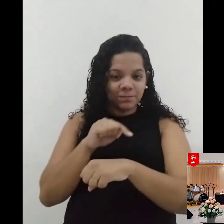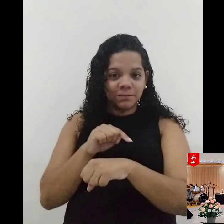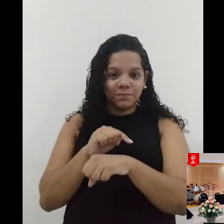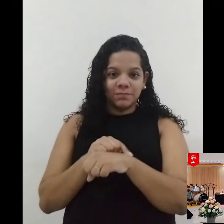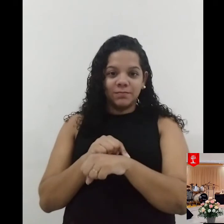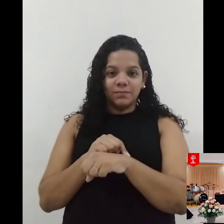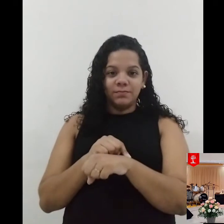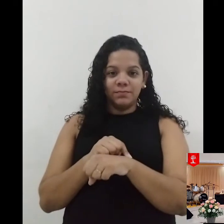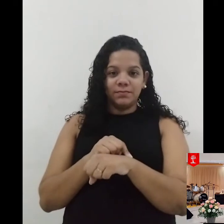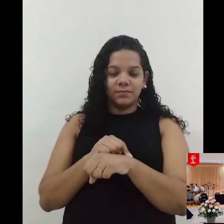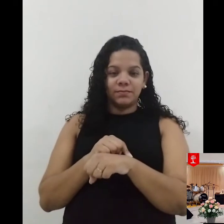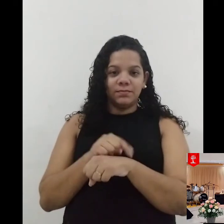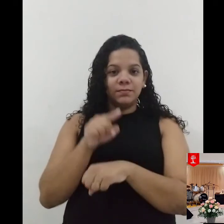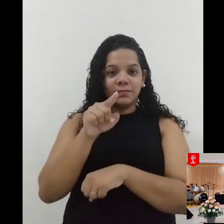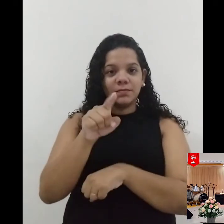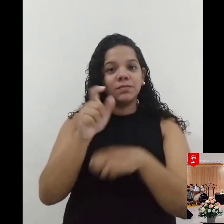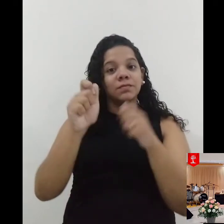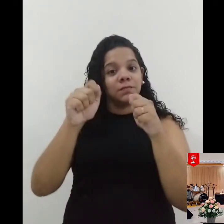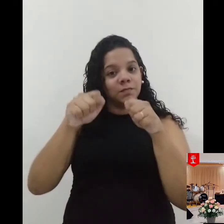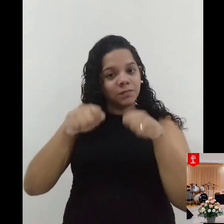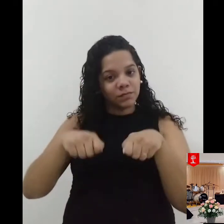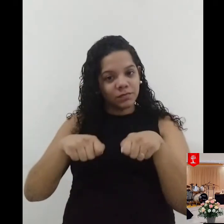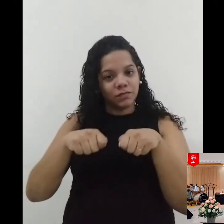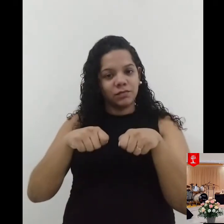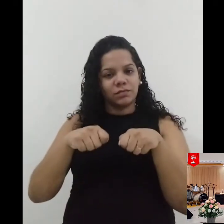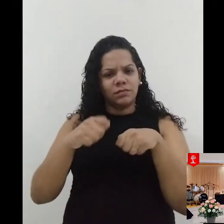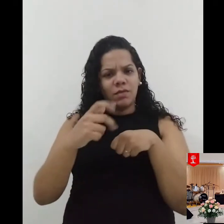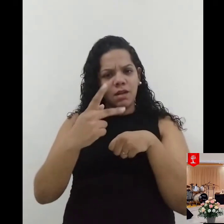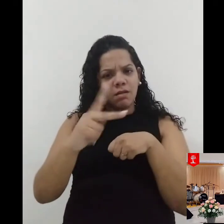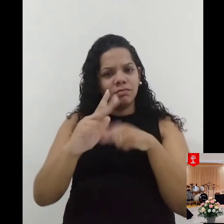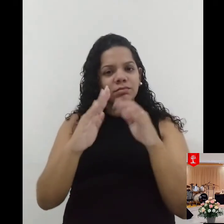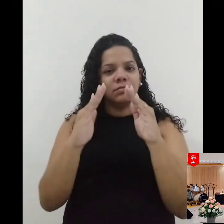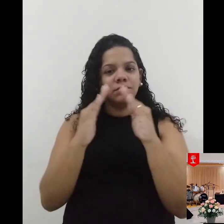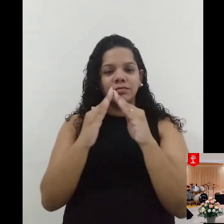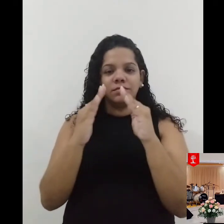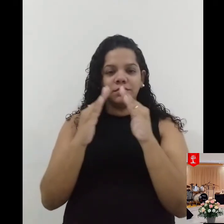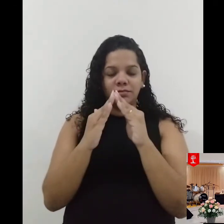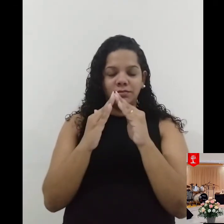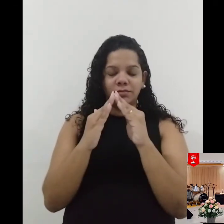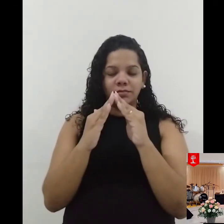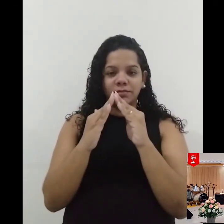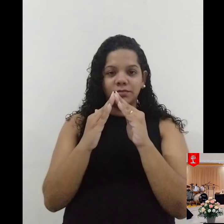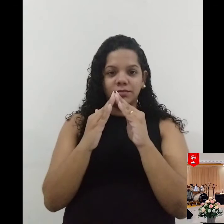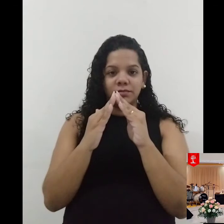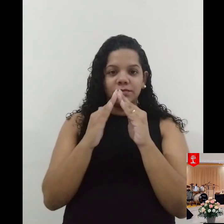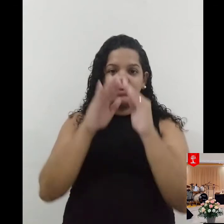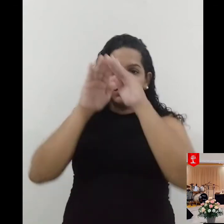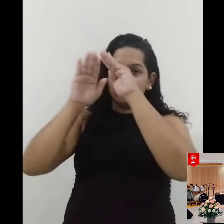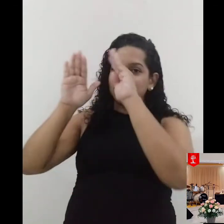convido você a abrir a sua Bíblia no livro de Salmo